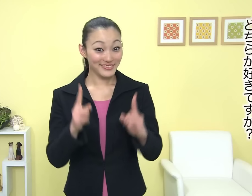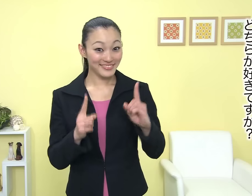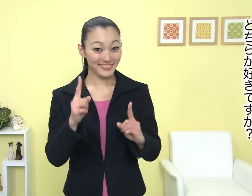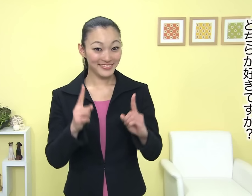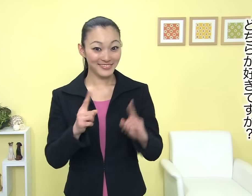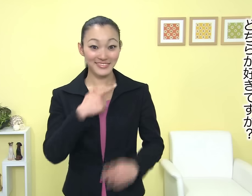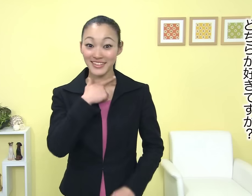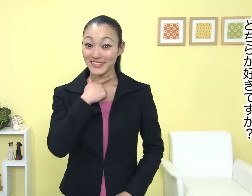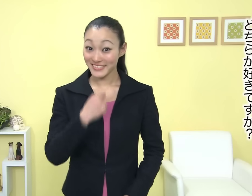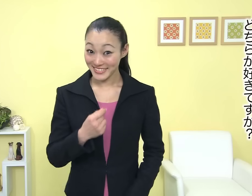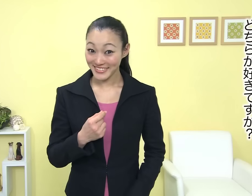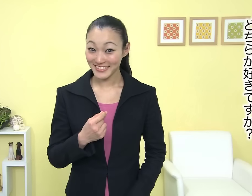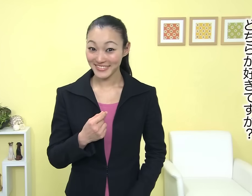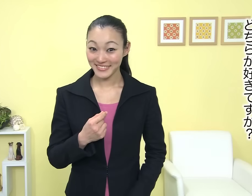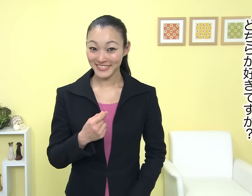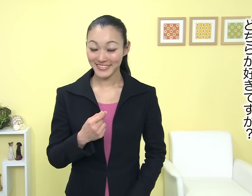どちらが好きですか？